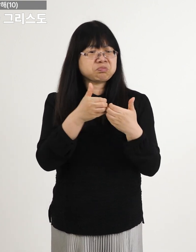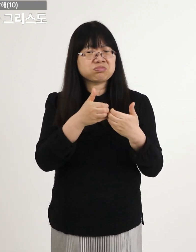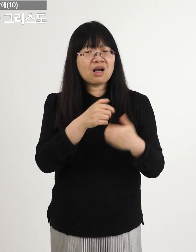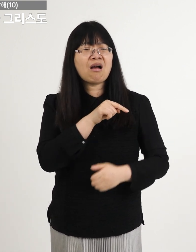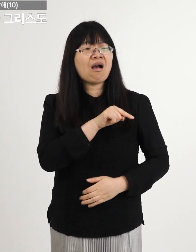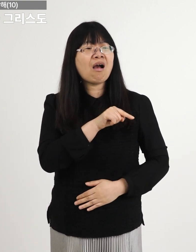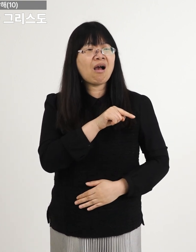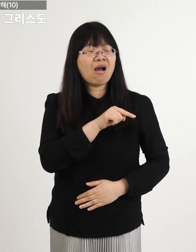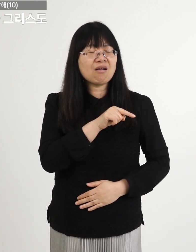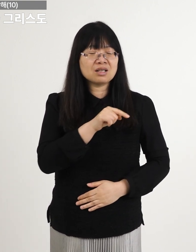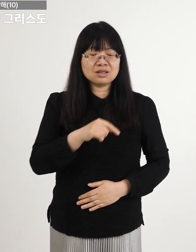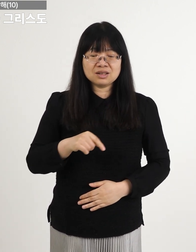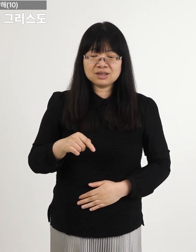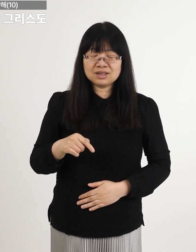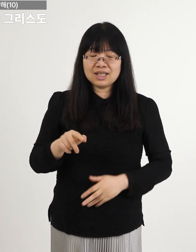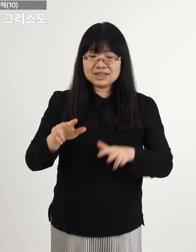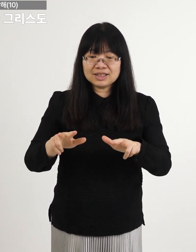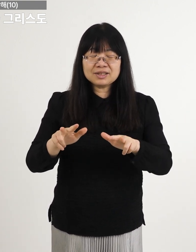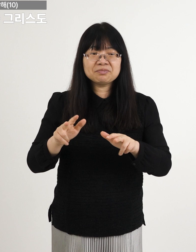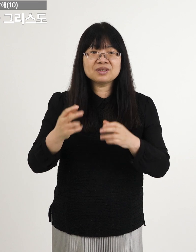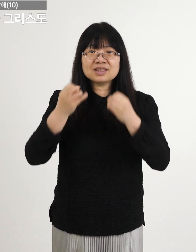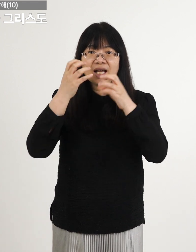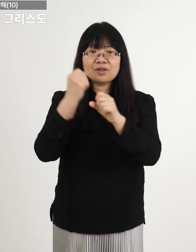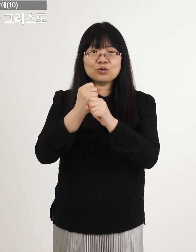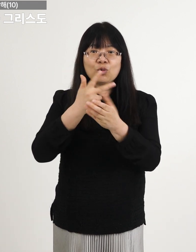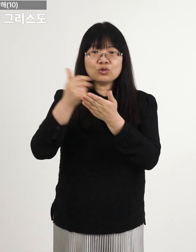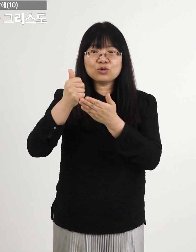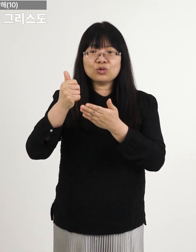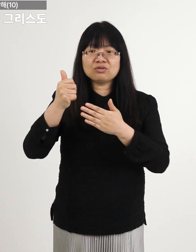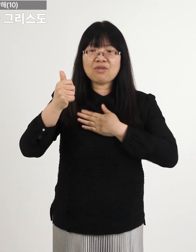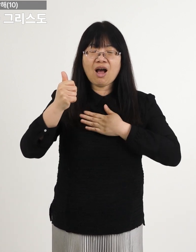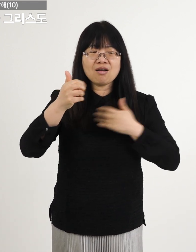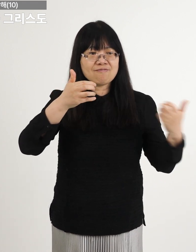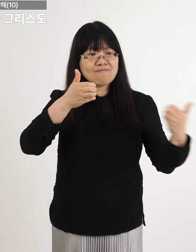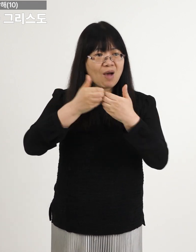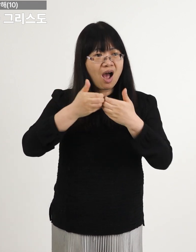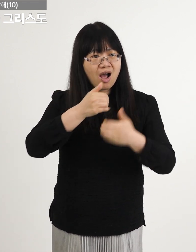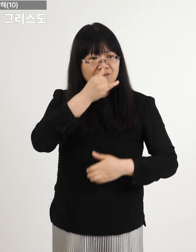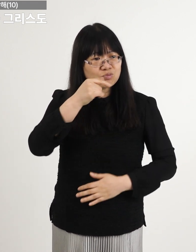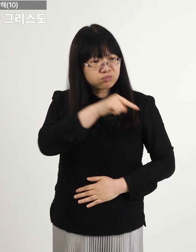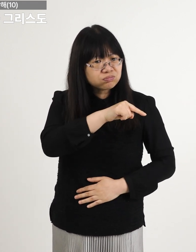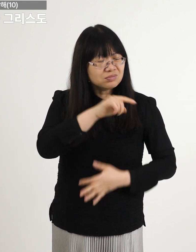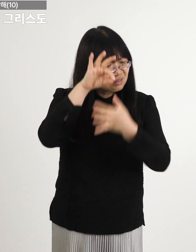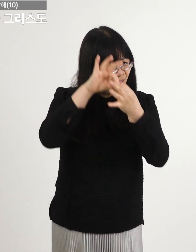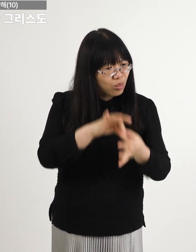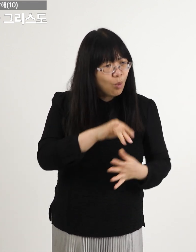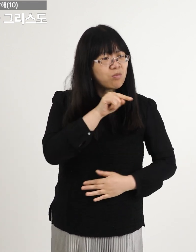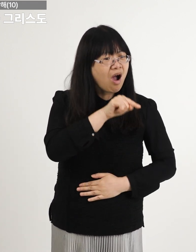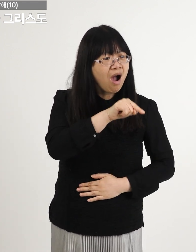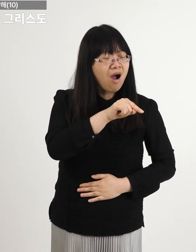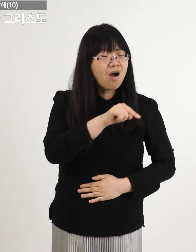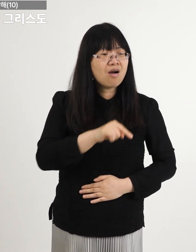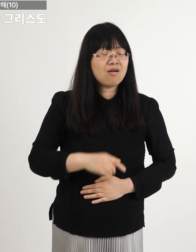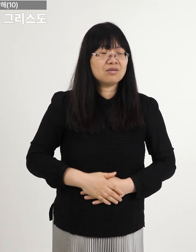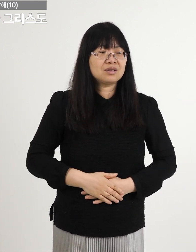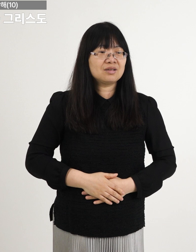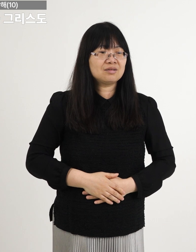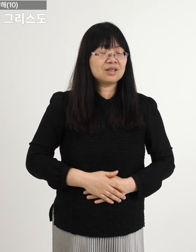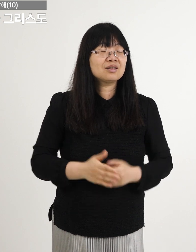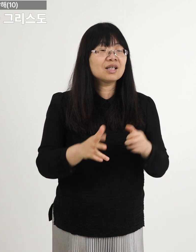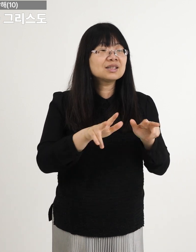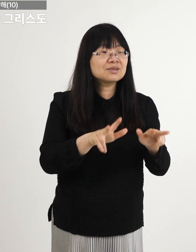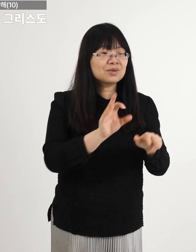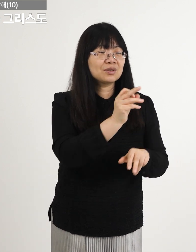이래도 창조주인 나한테 대들래? 그래서 욥을 입을 닫게